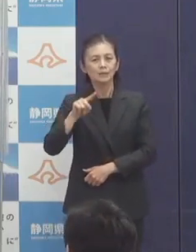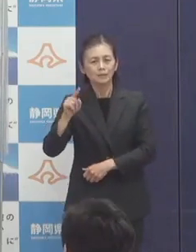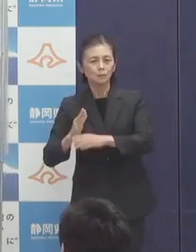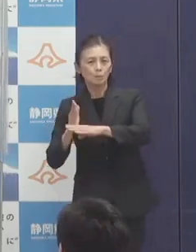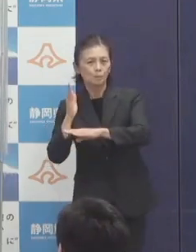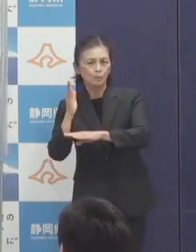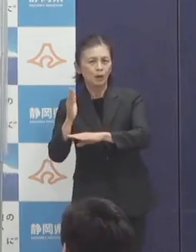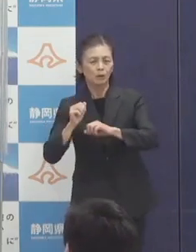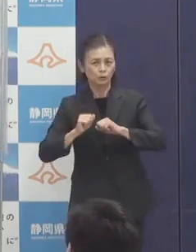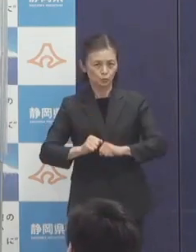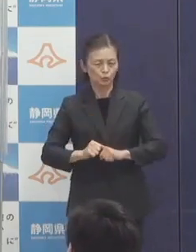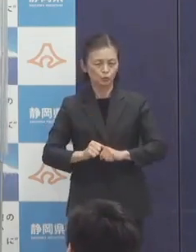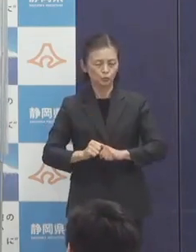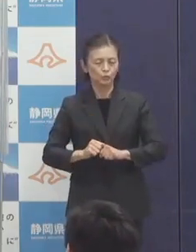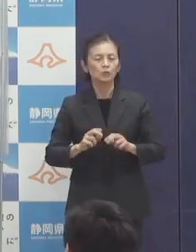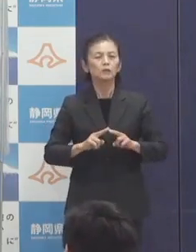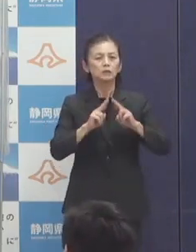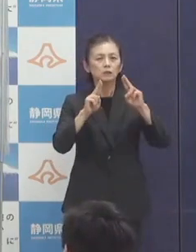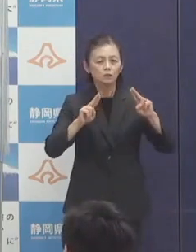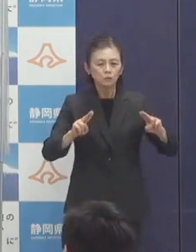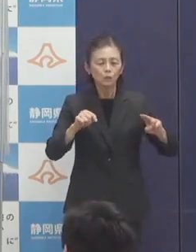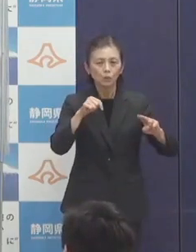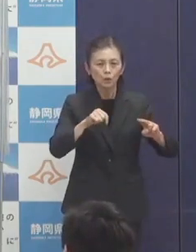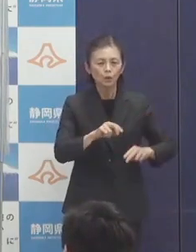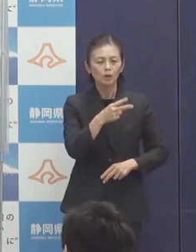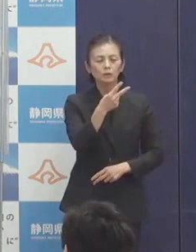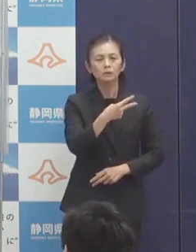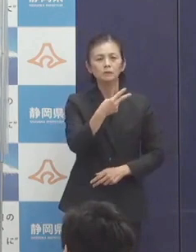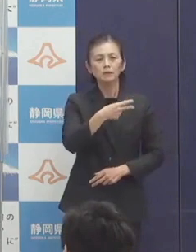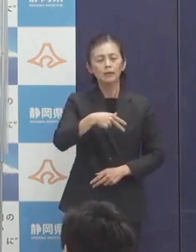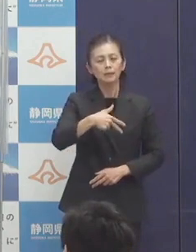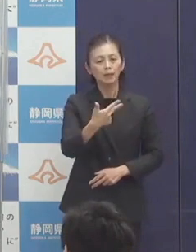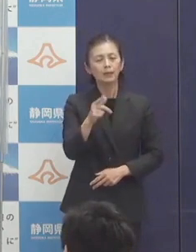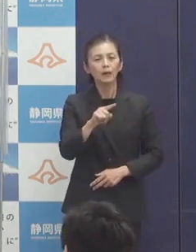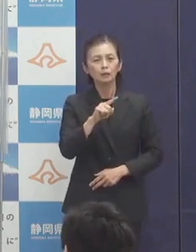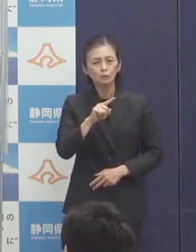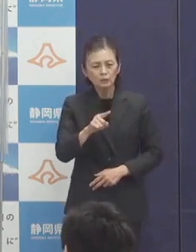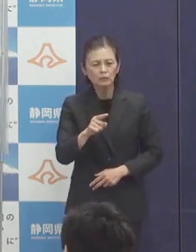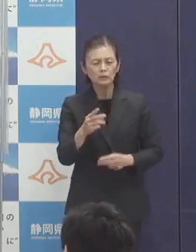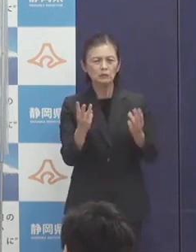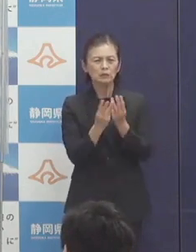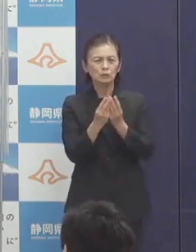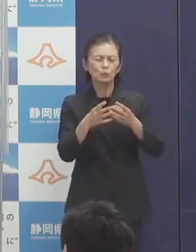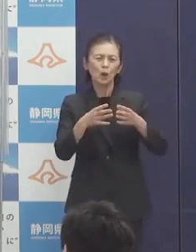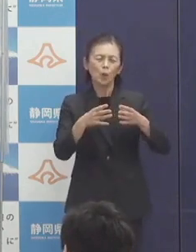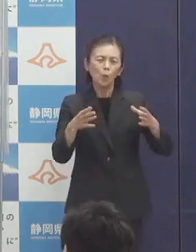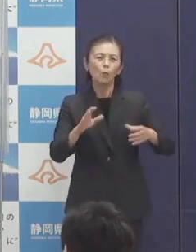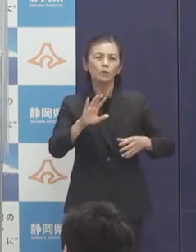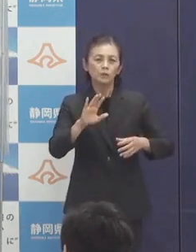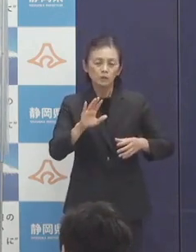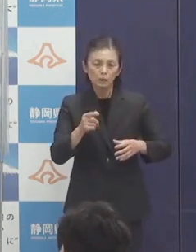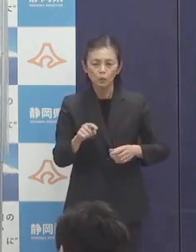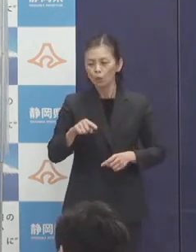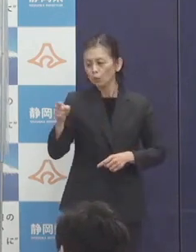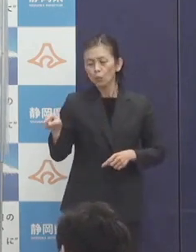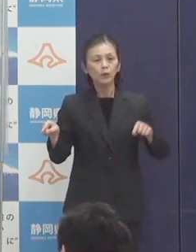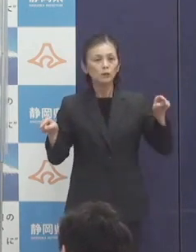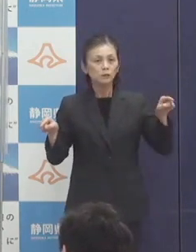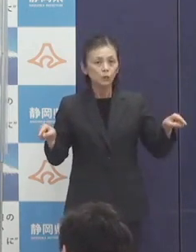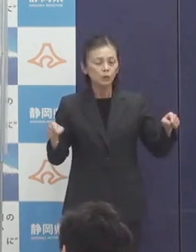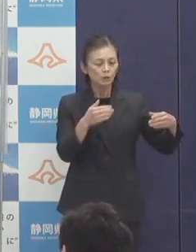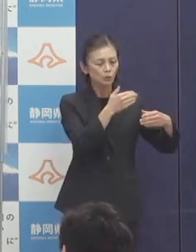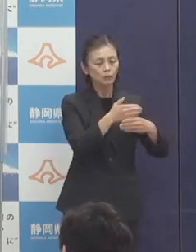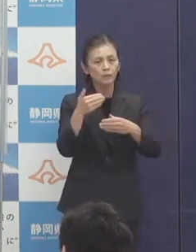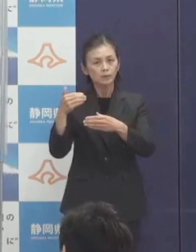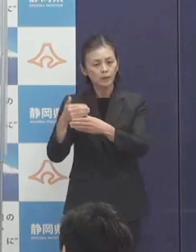。しかし静岡2700人という数字は決して小さな数字ではありませんけれども、両隣の感染者数